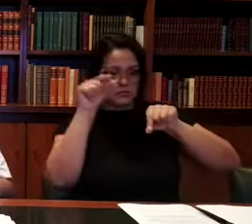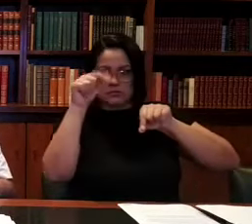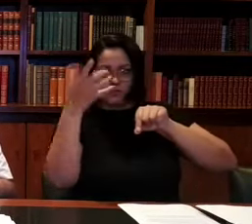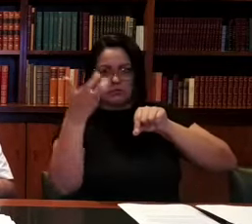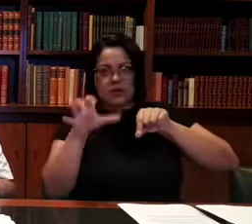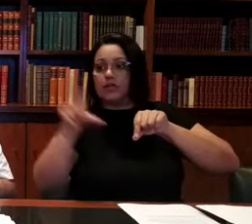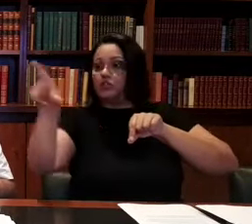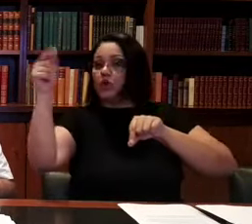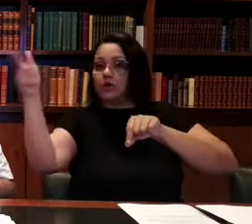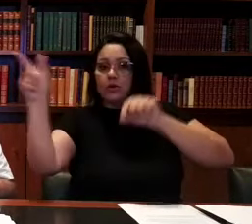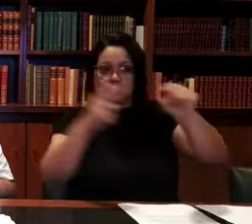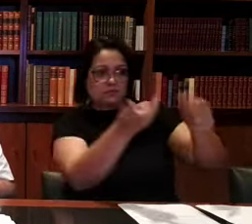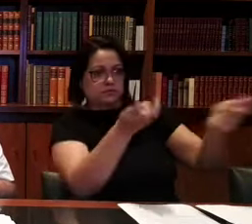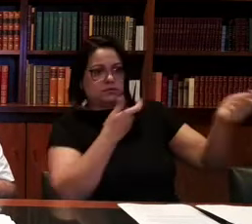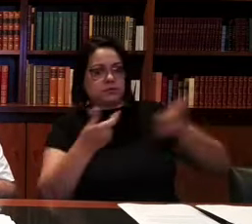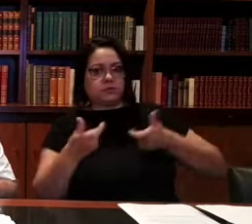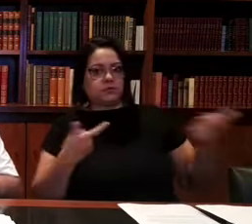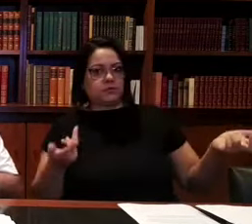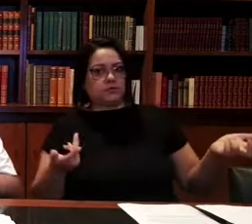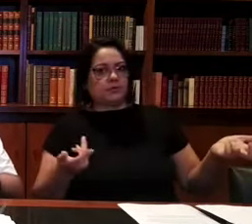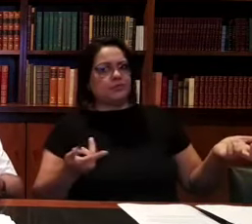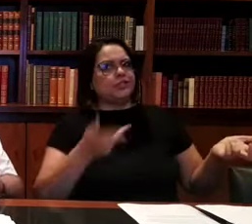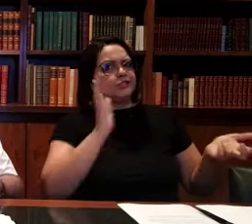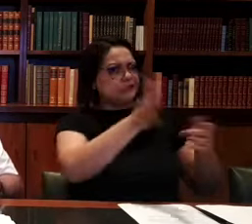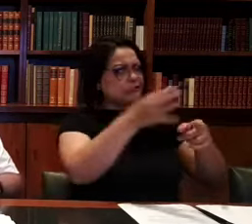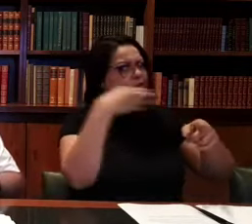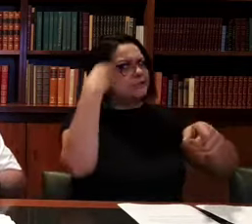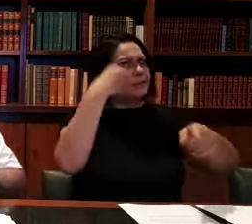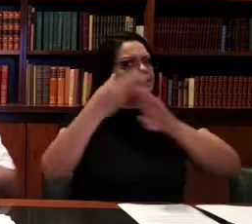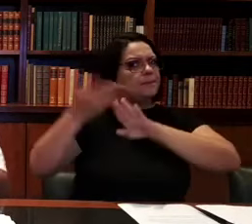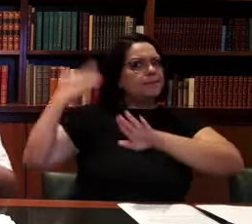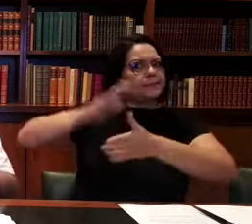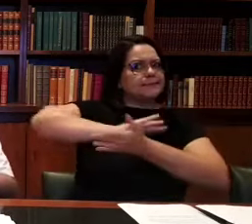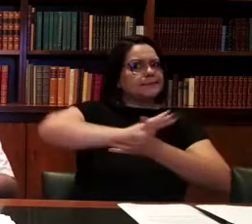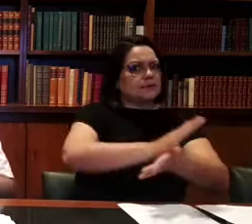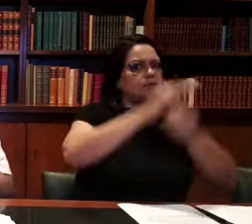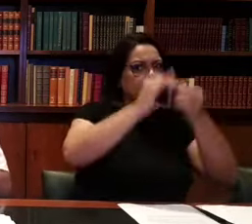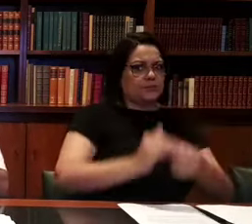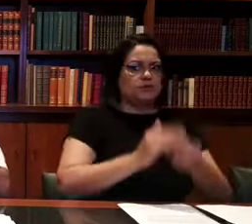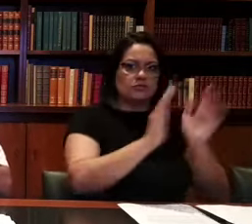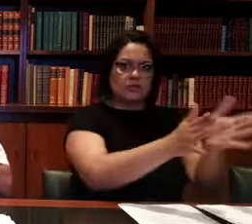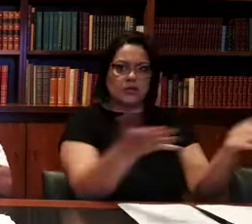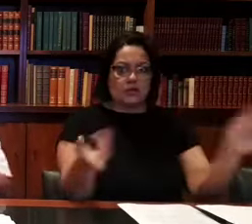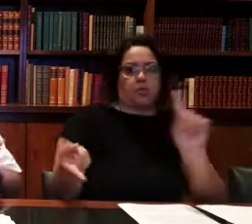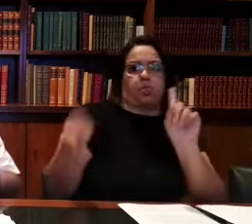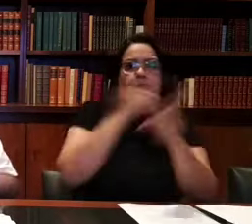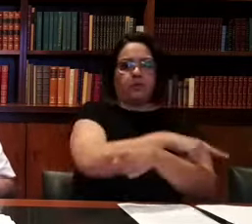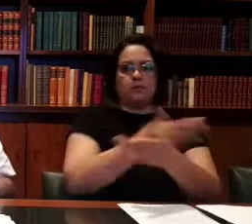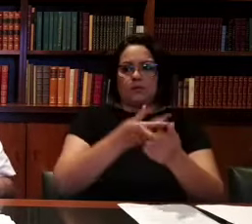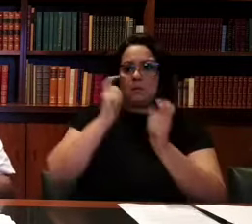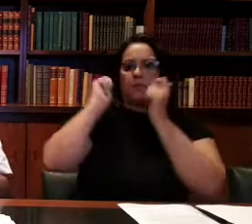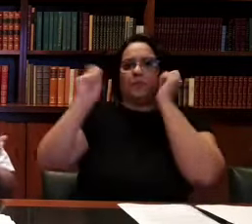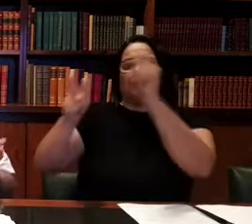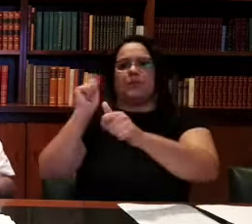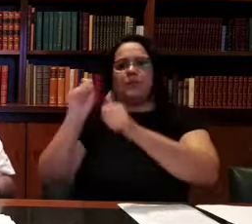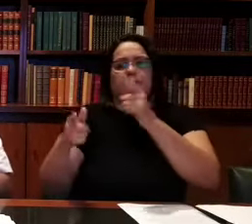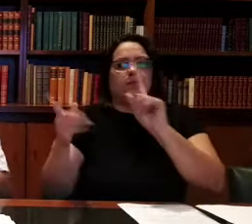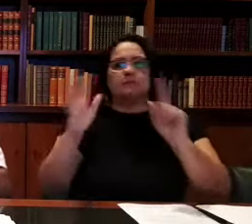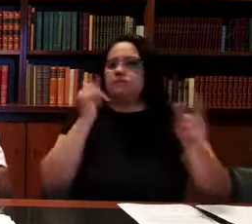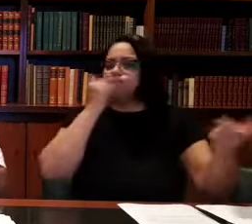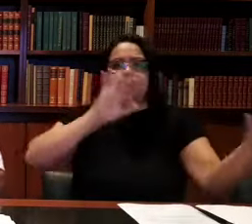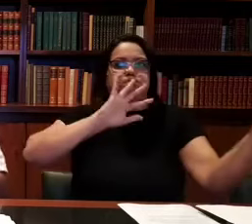passado o jovem impressionante como se julga as pessoas e esculhamba com as pessoas de